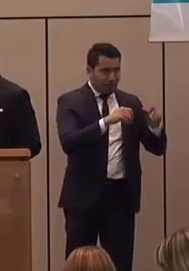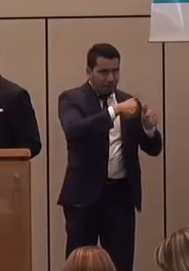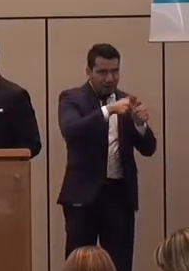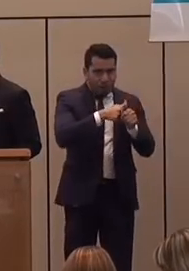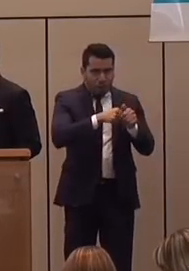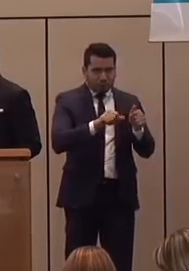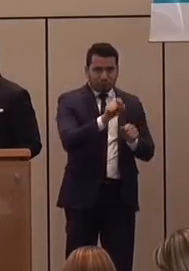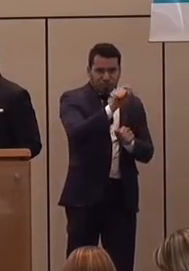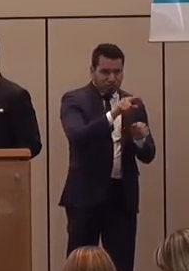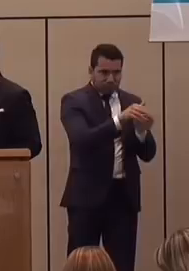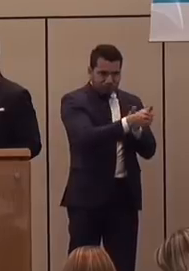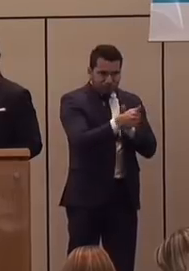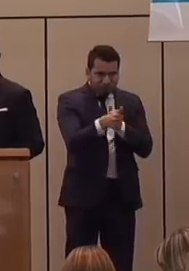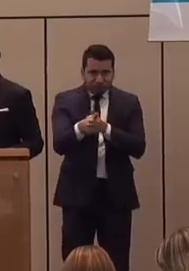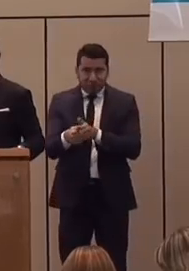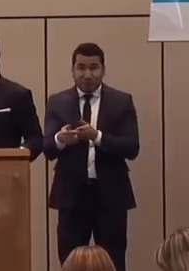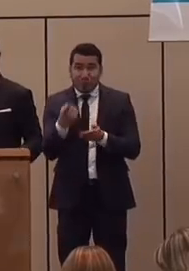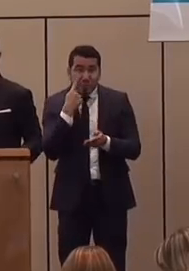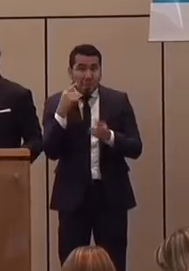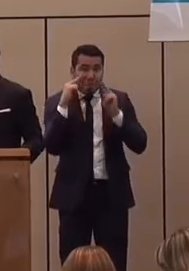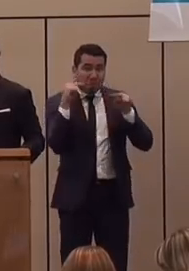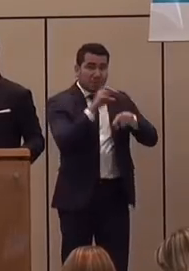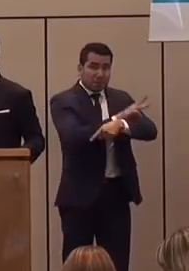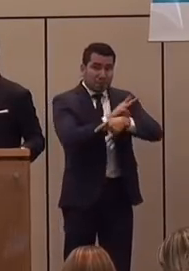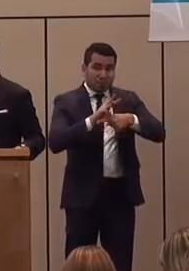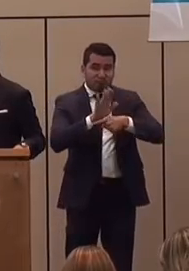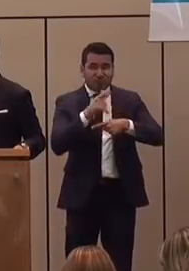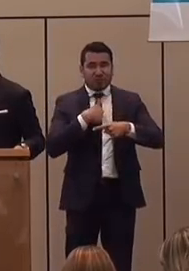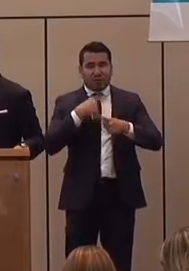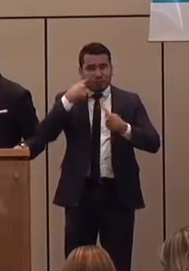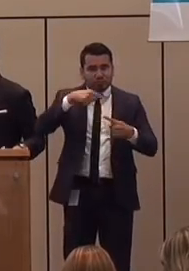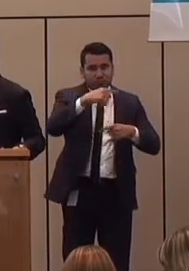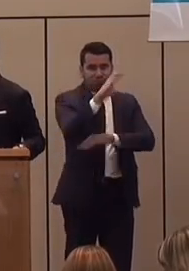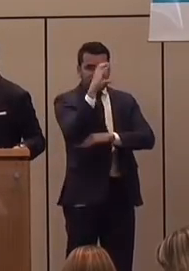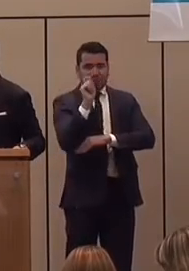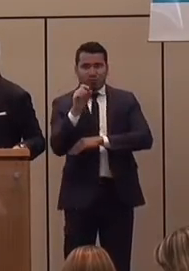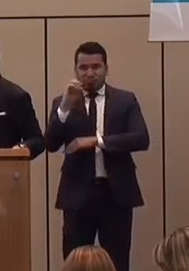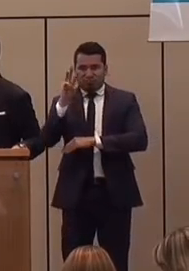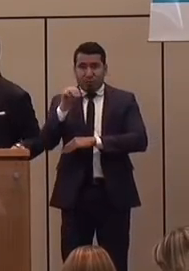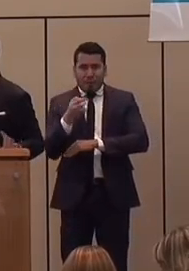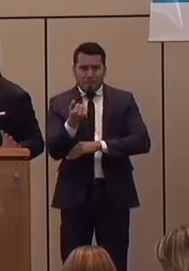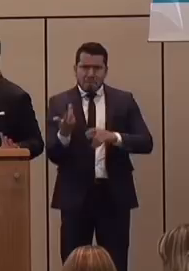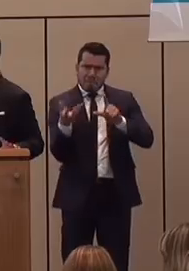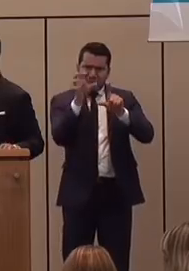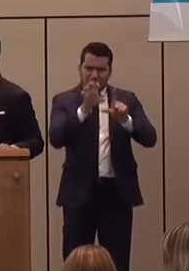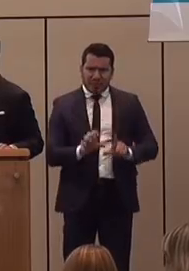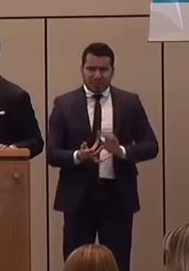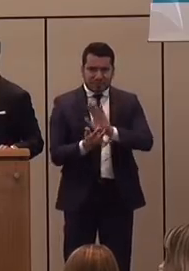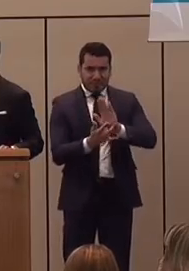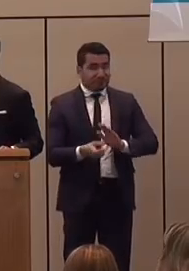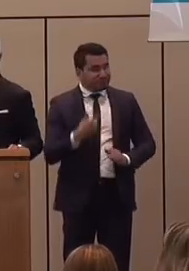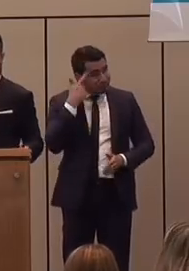pendientes a recorrer colombia puntocom que ahí poco a poco las vamos a ir alimentando en las próximas semanas y meses bueno yo creo que con esto